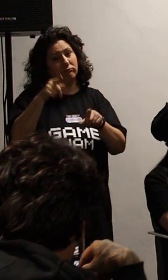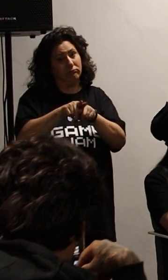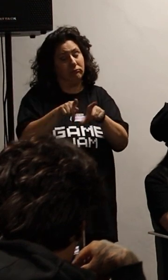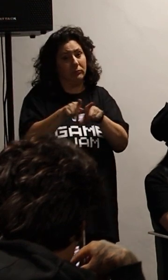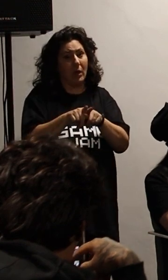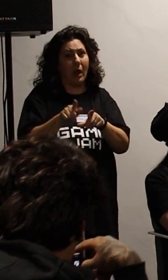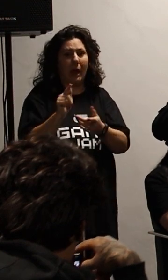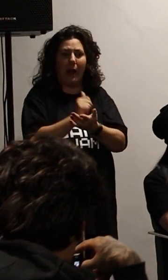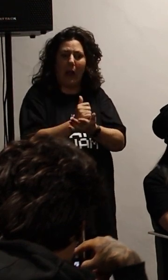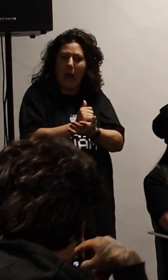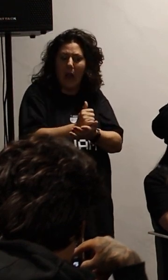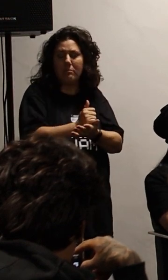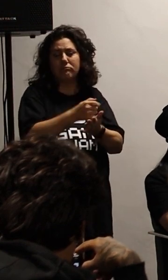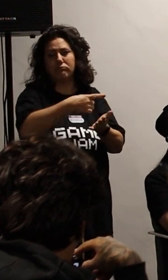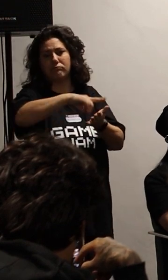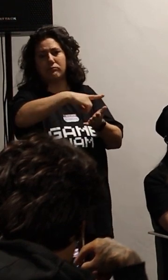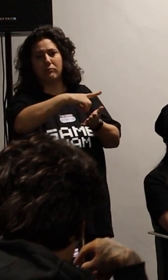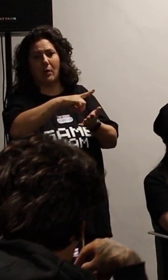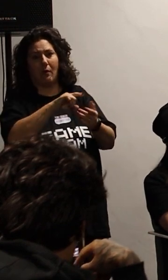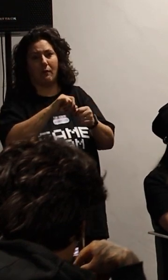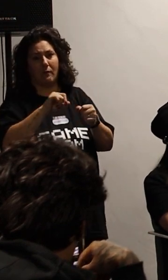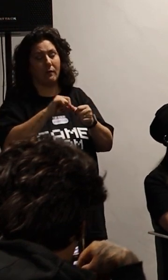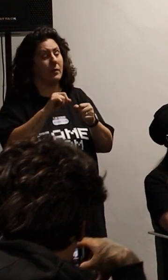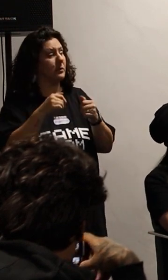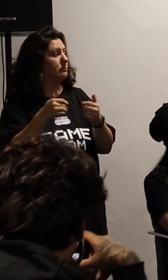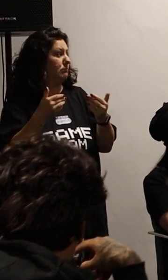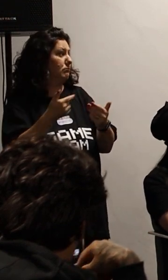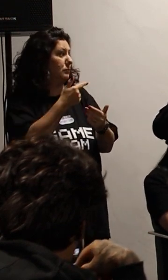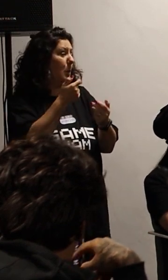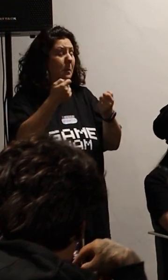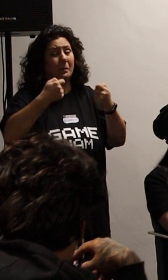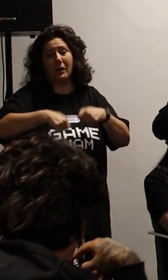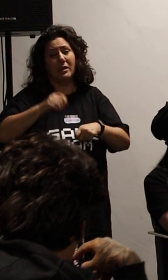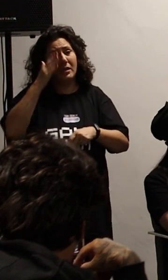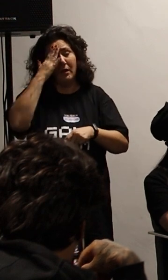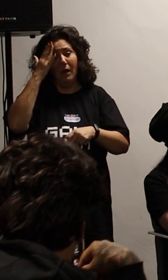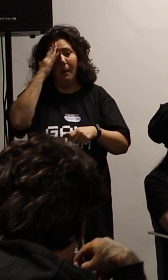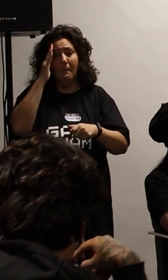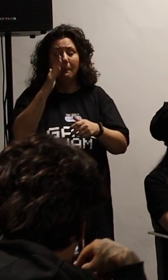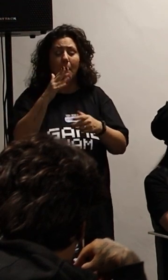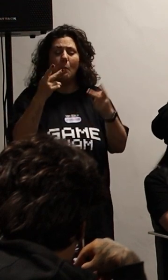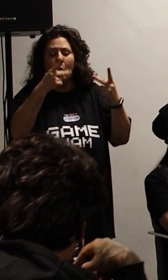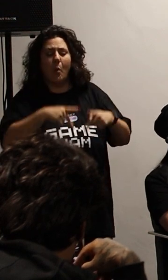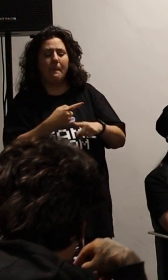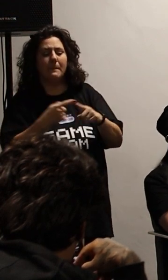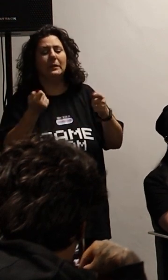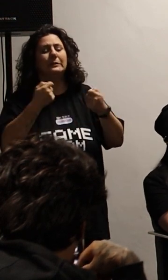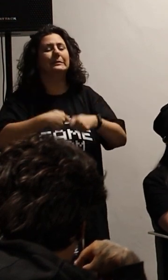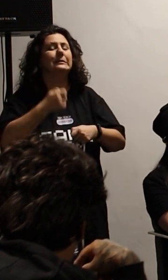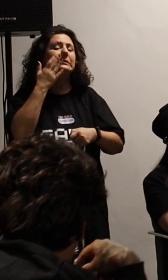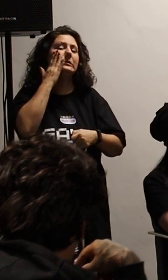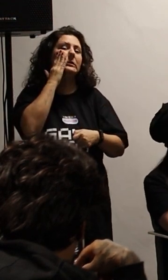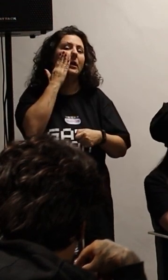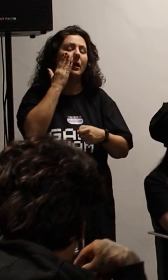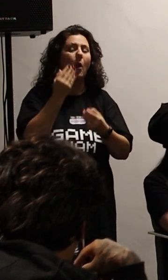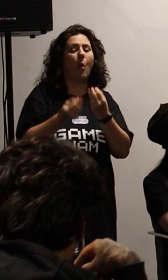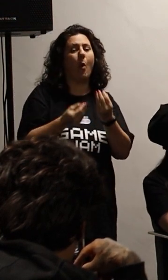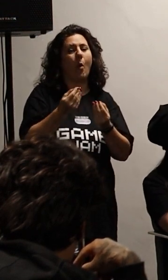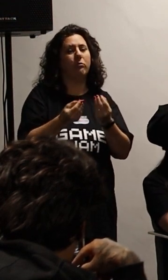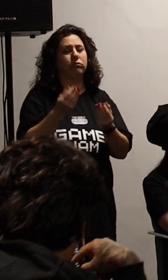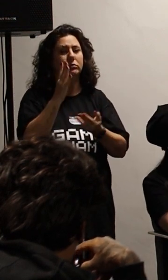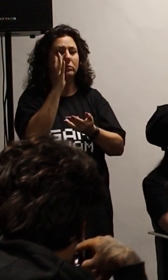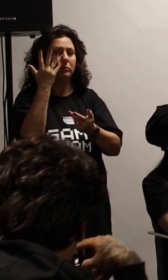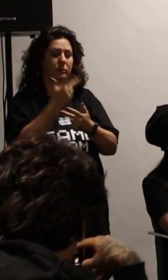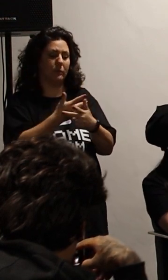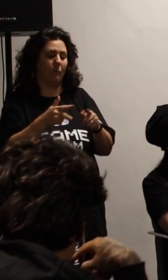designer. É interessante ter esse conhecimento. O game designer não necessariamente precisa saber programação, mas ele precisa pelo menos entender como que funciona essas ferramentas,